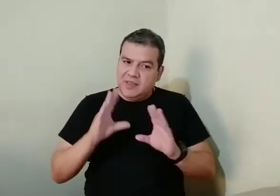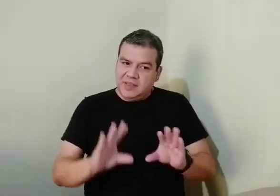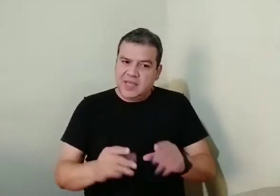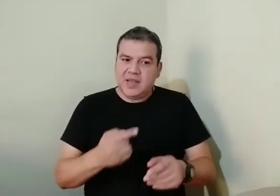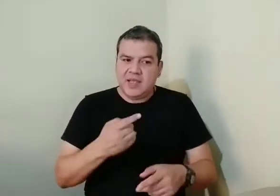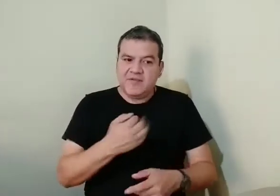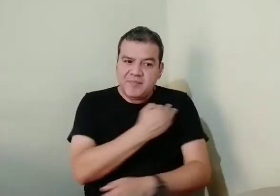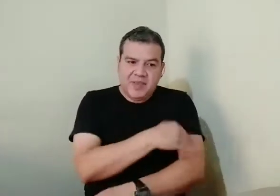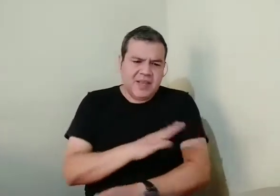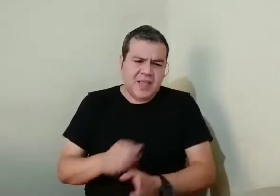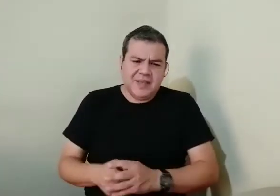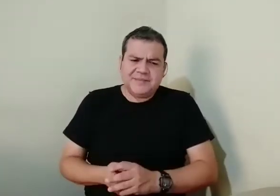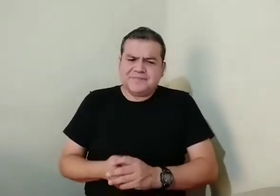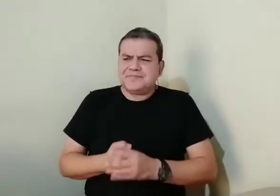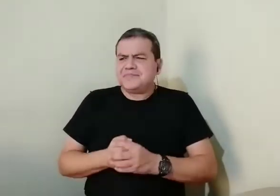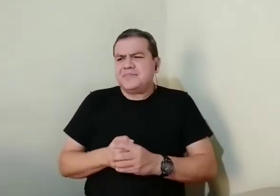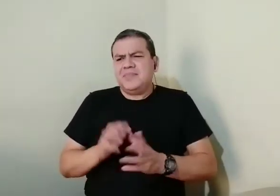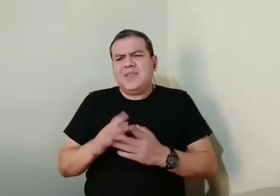La primera familia.